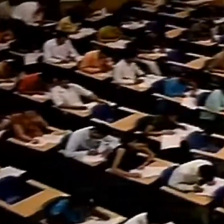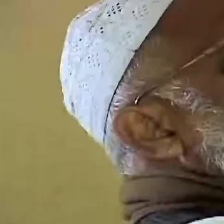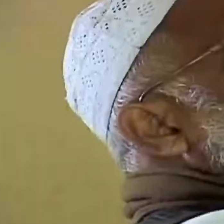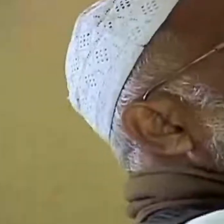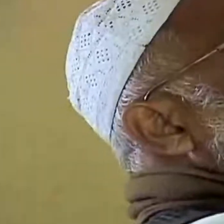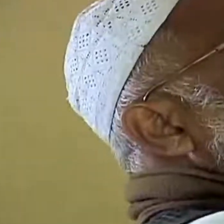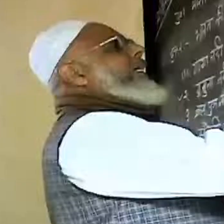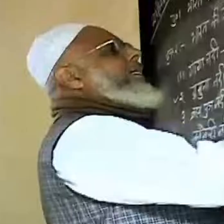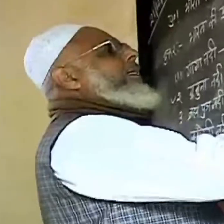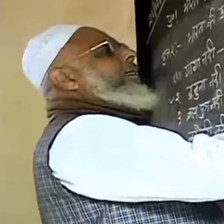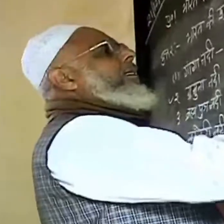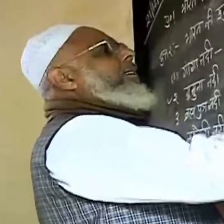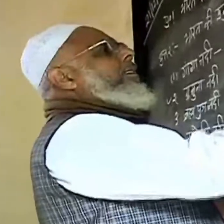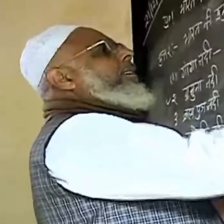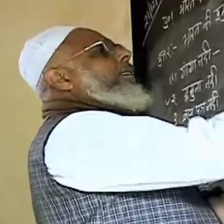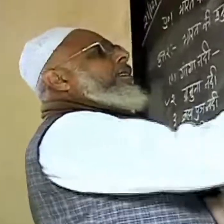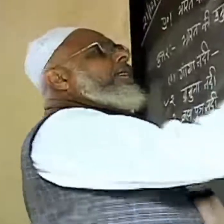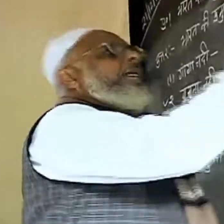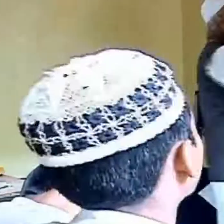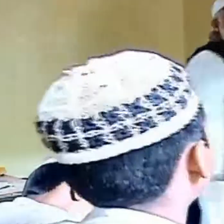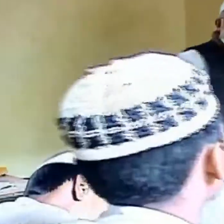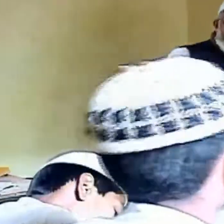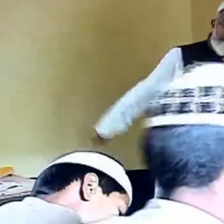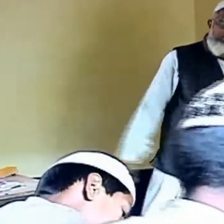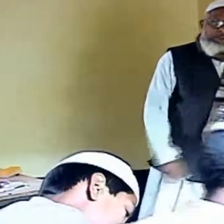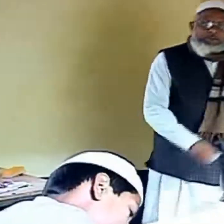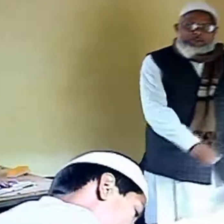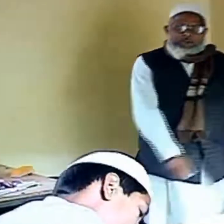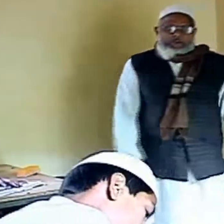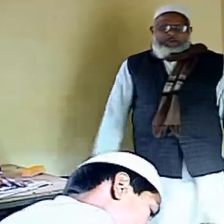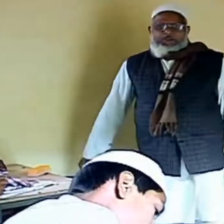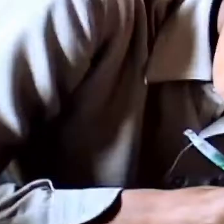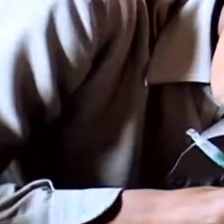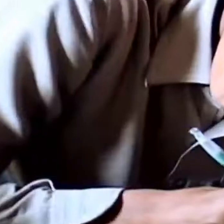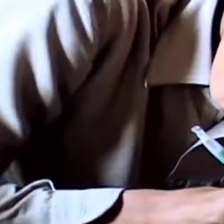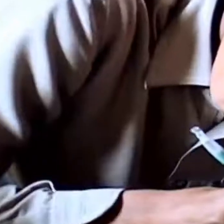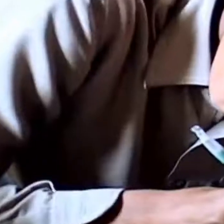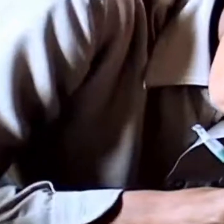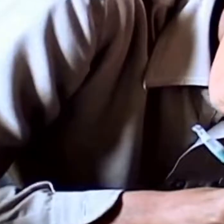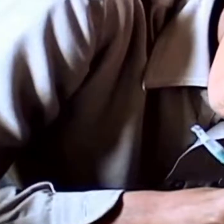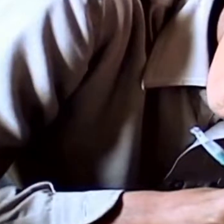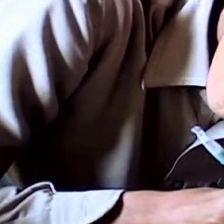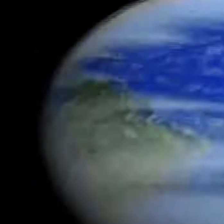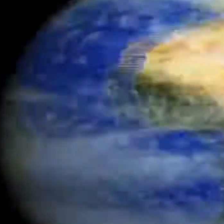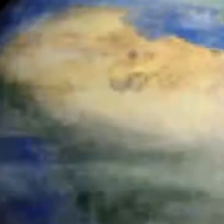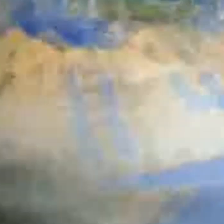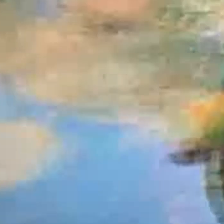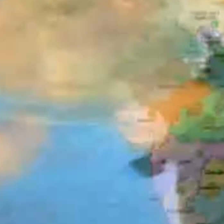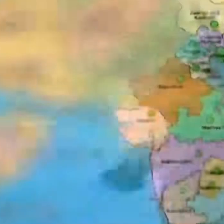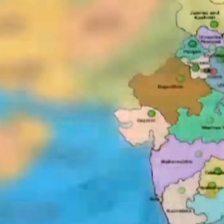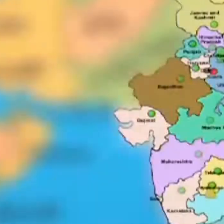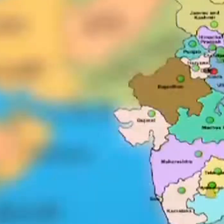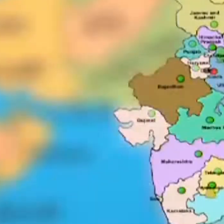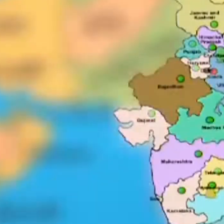एक बार ही क्यों मिलता फिर दुनिया में